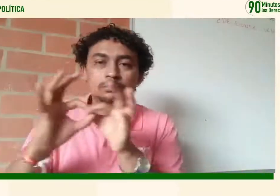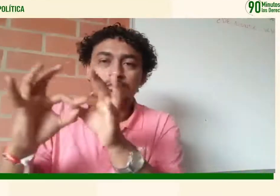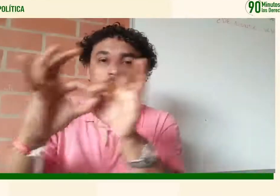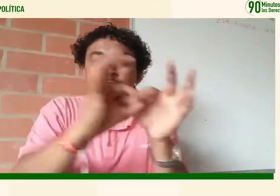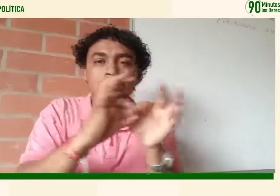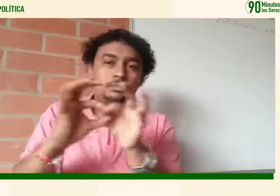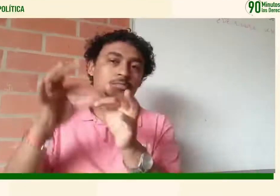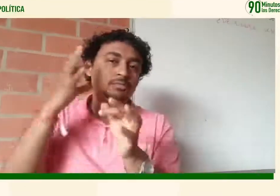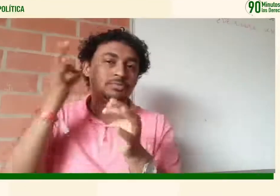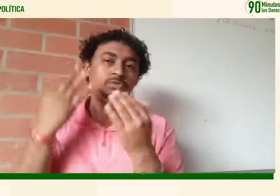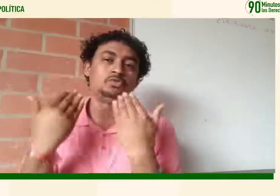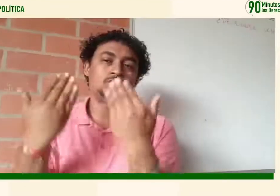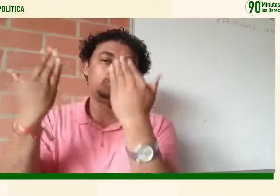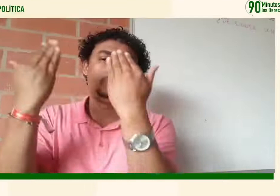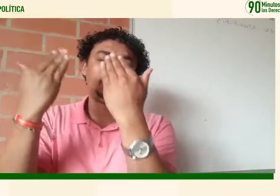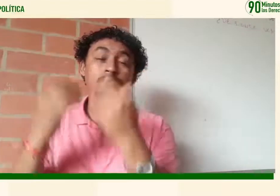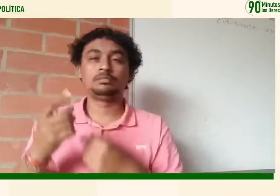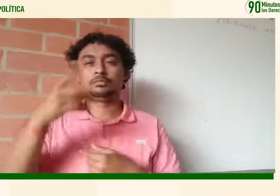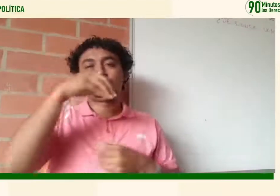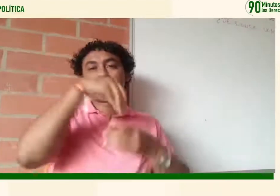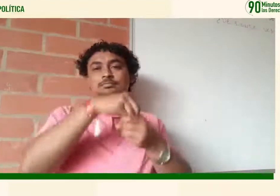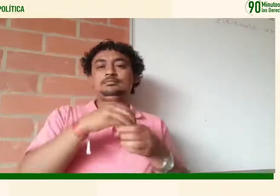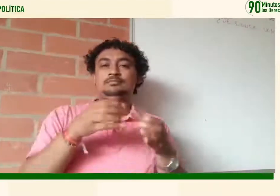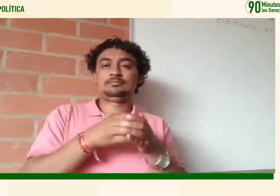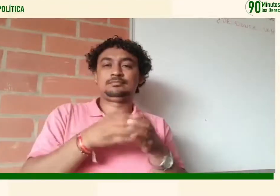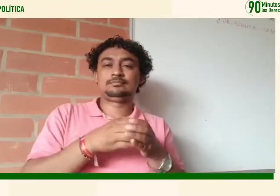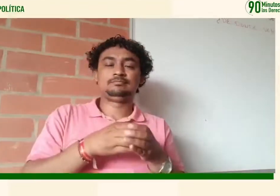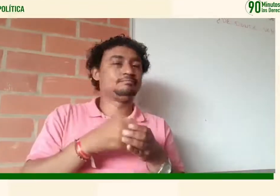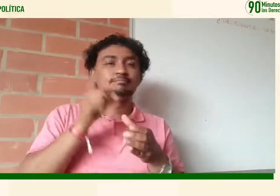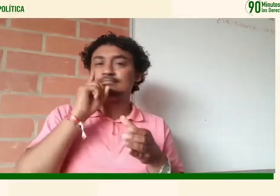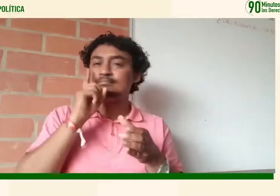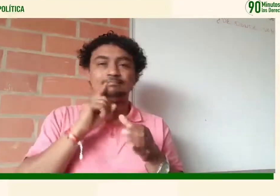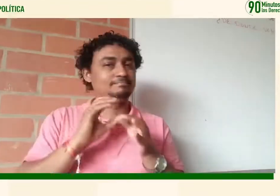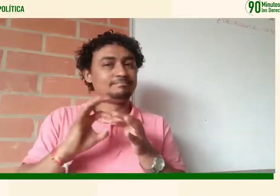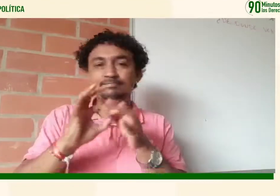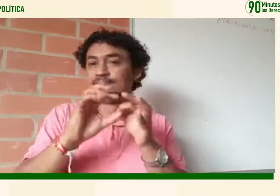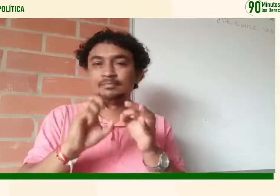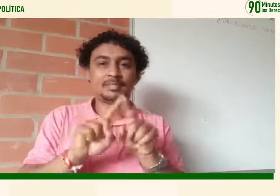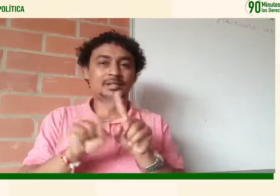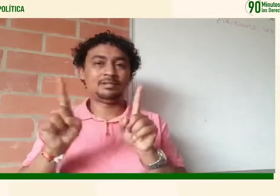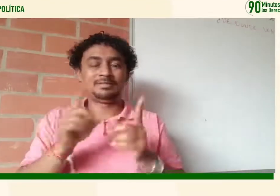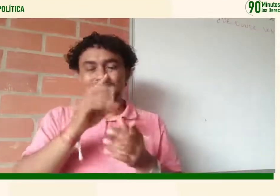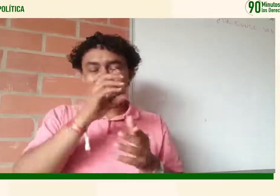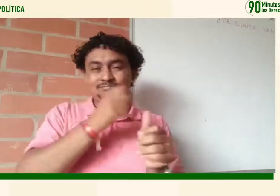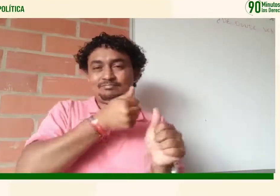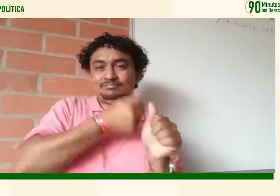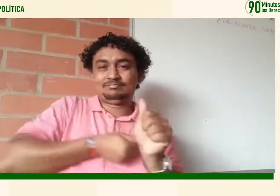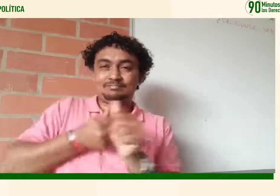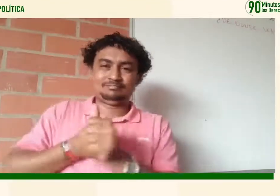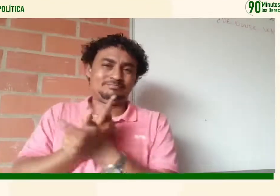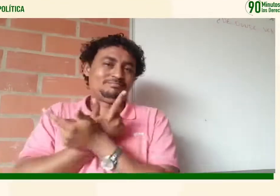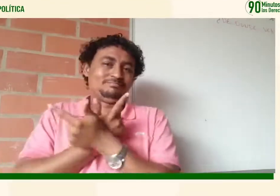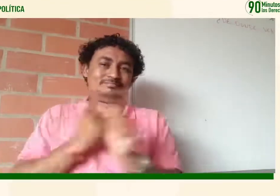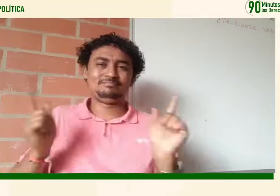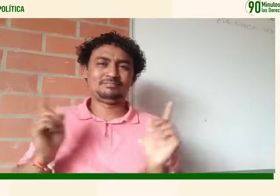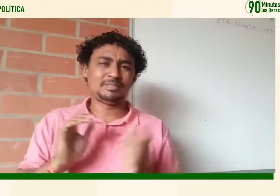a cierto político porque están unidos y ellos sacan provecho de su unión en cambio dentro de las